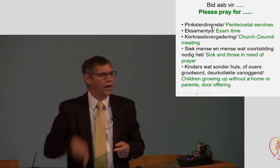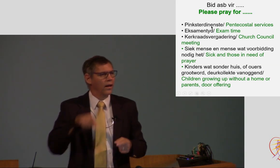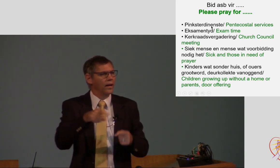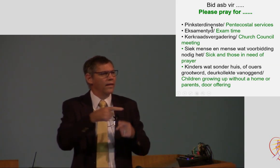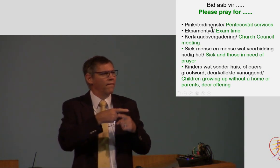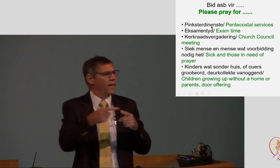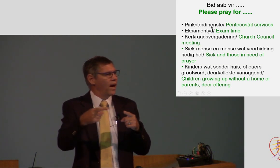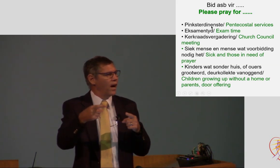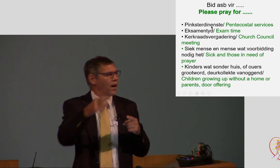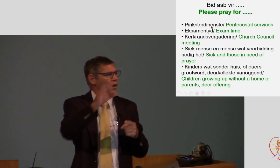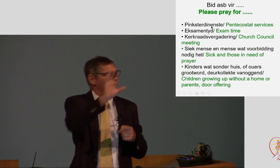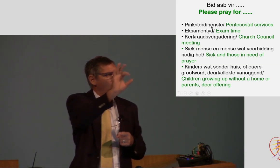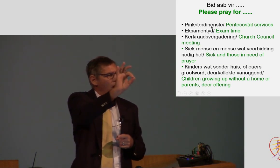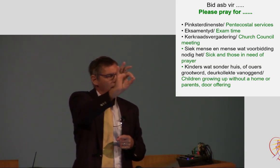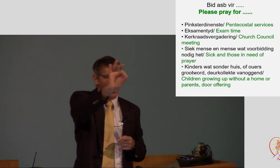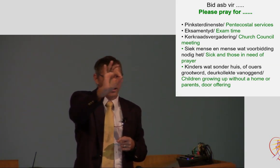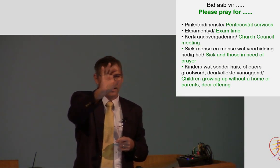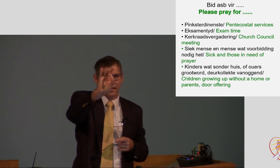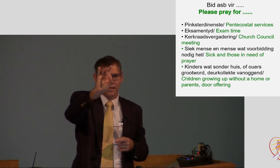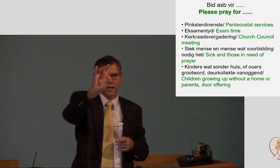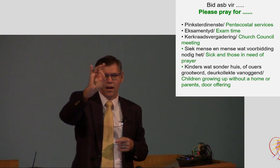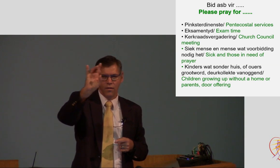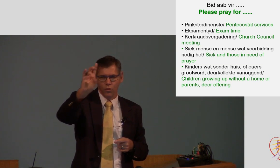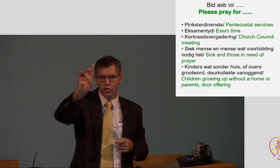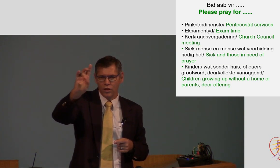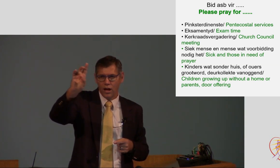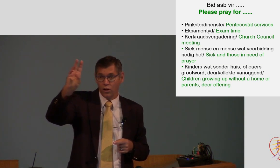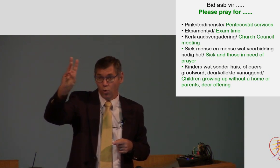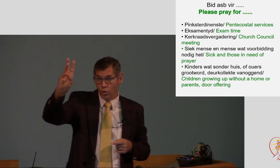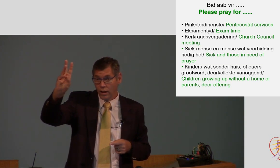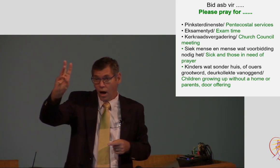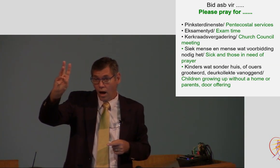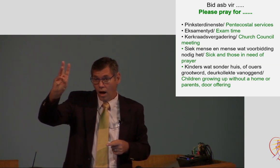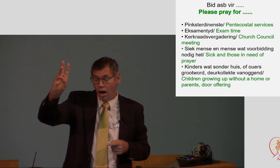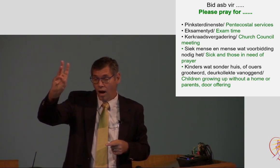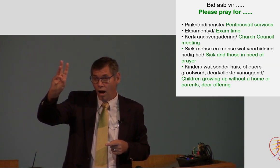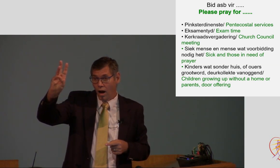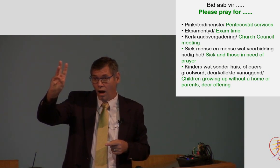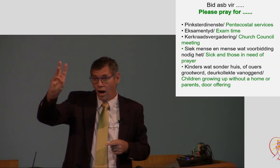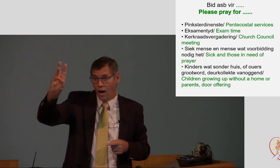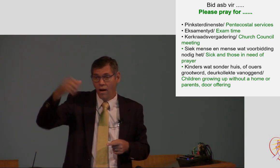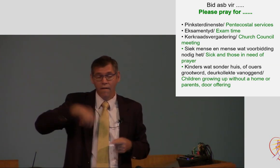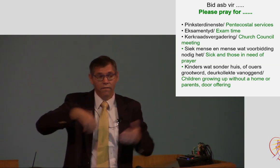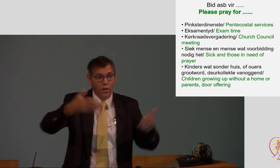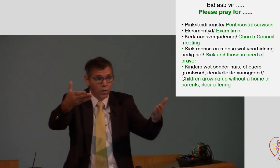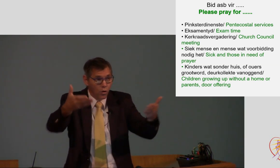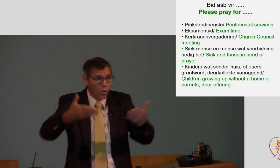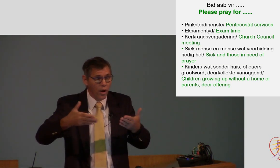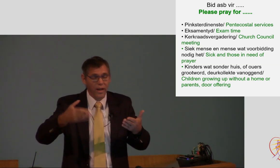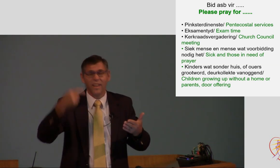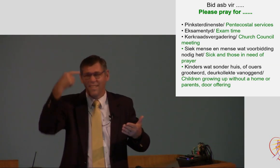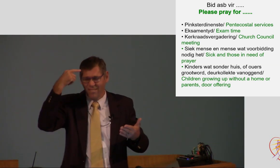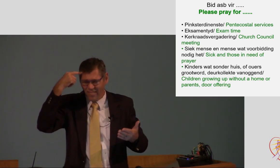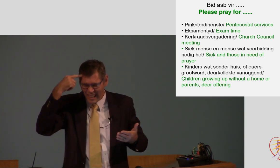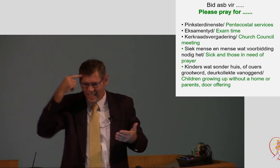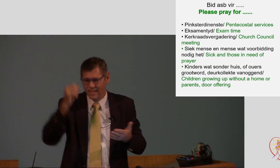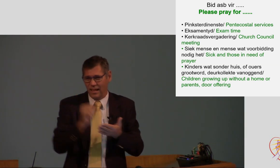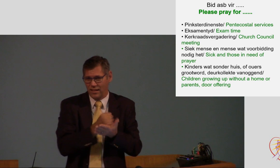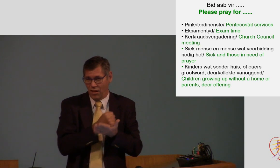Die week, maandag, dinsdag, woensdag, donderdag, wil nooi, dit is eksamen,